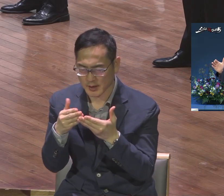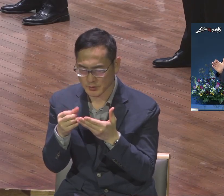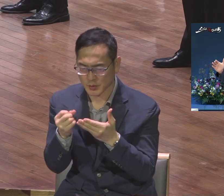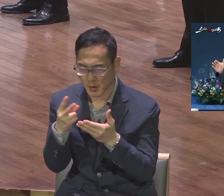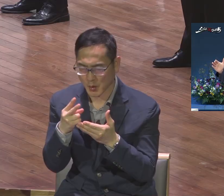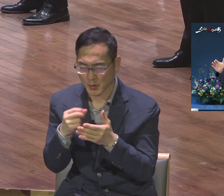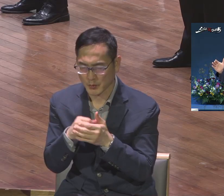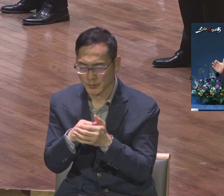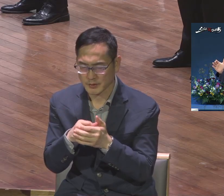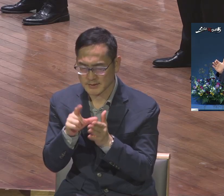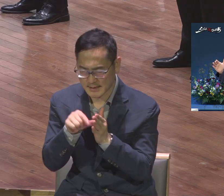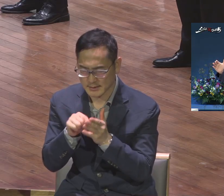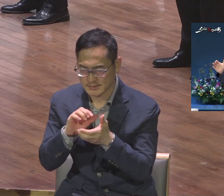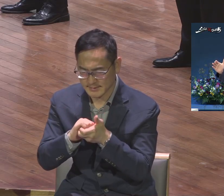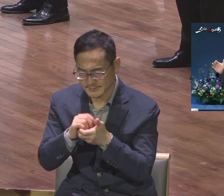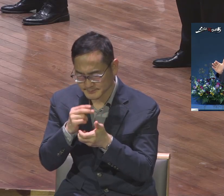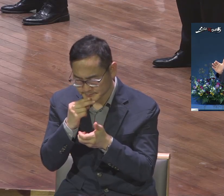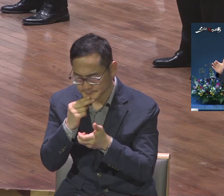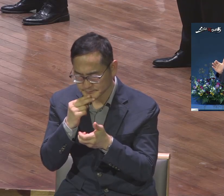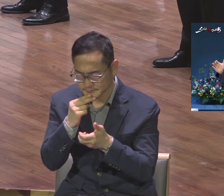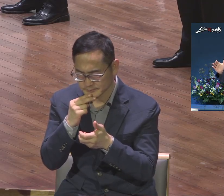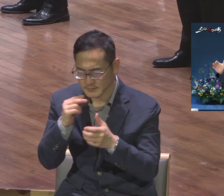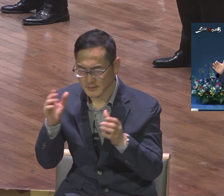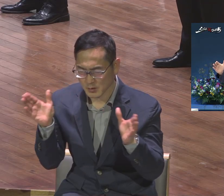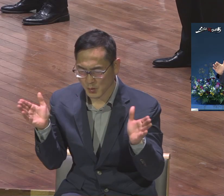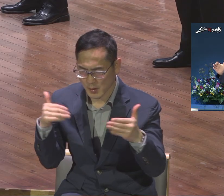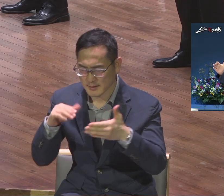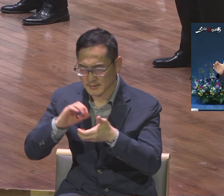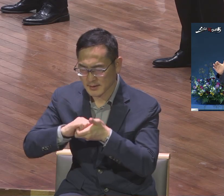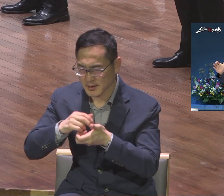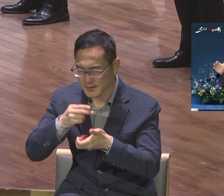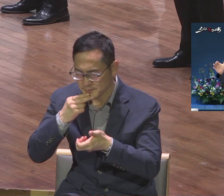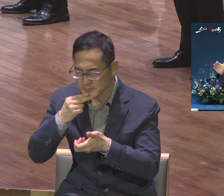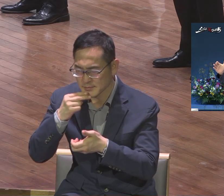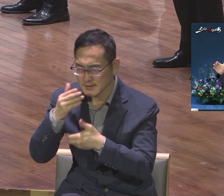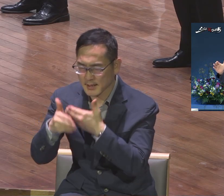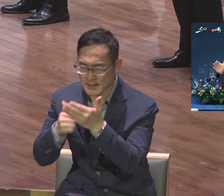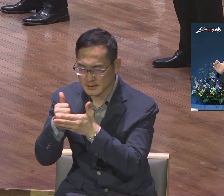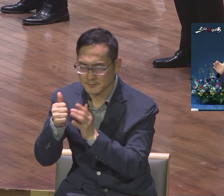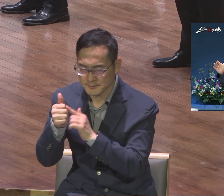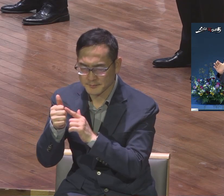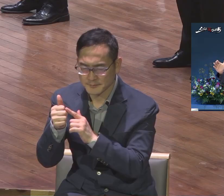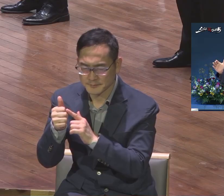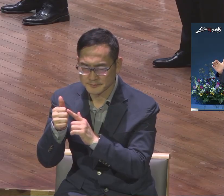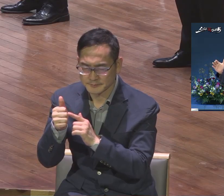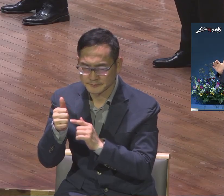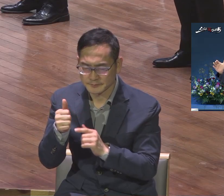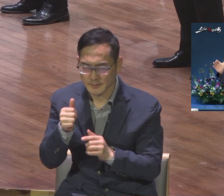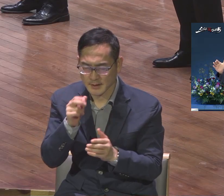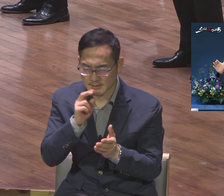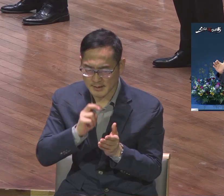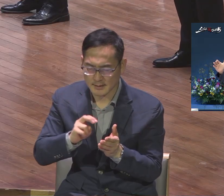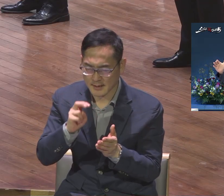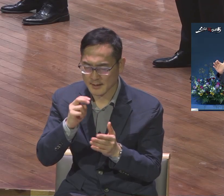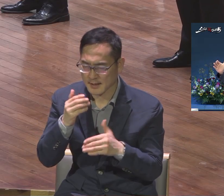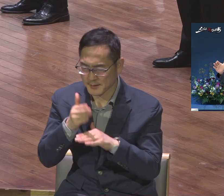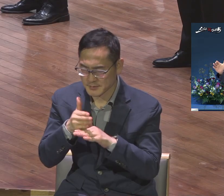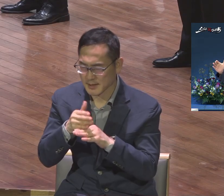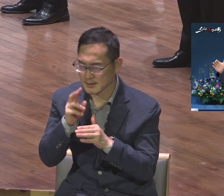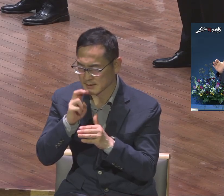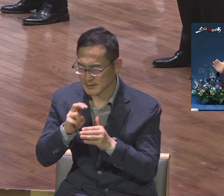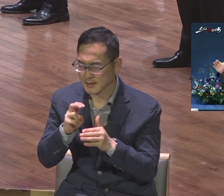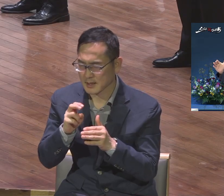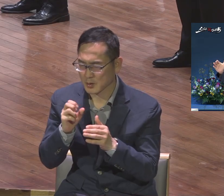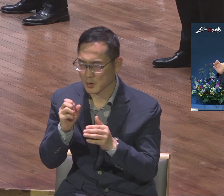시공간을 초월하시는 성령의 역사하심이 언약 붙잡은 기도와 감사 찬양으로 영육간의 삶의 장막들을 넓혀나가기를